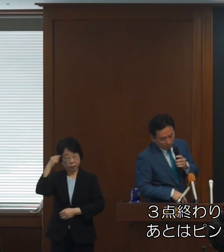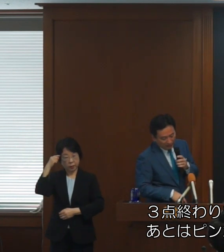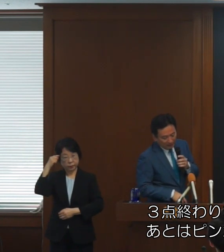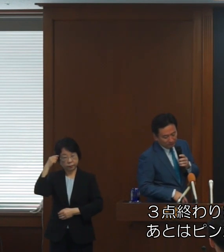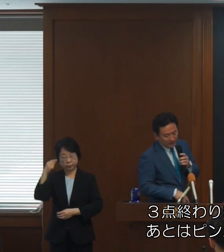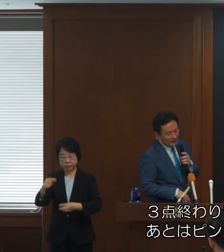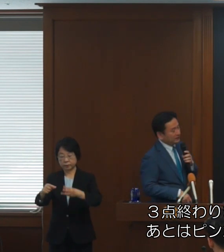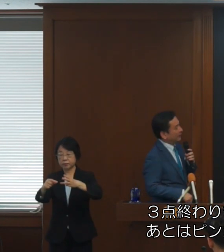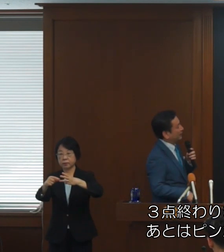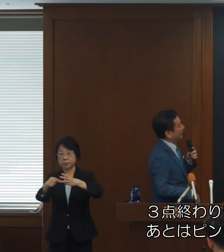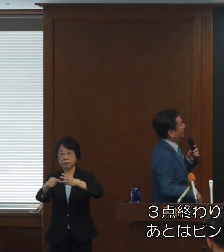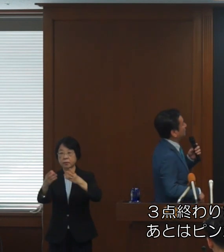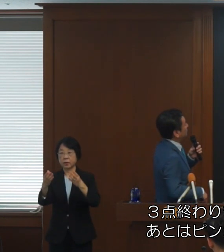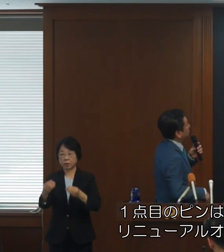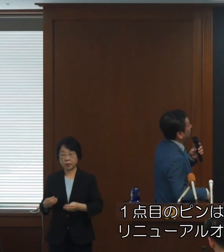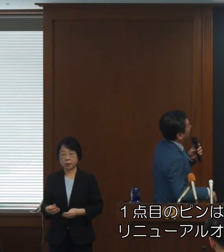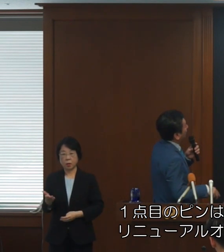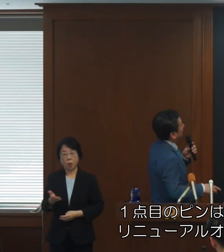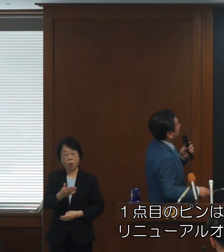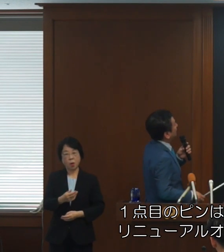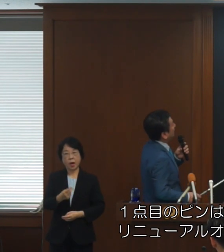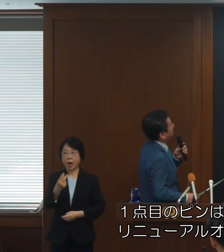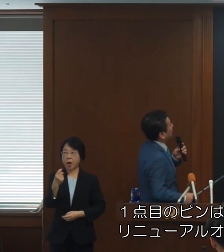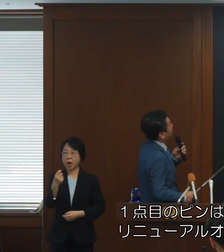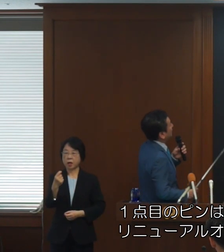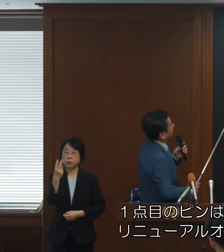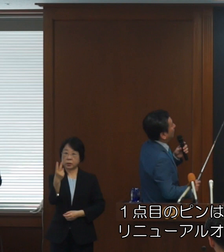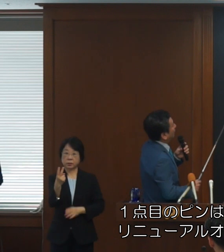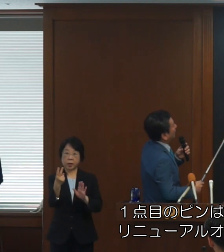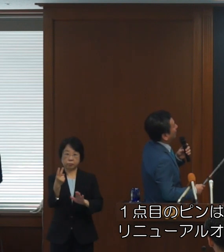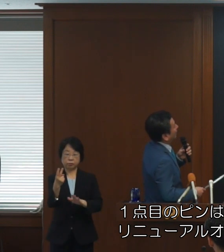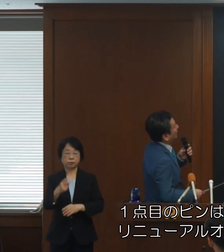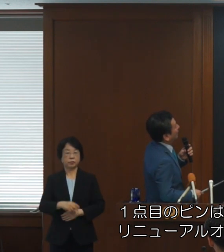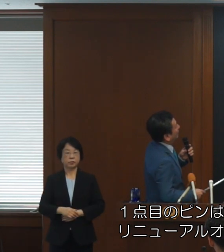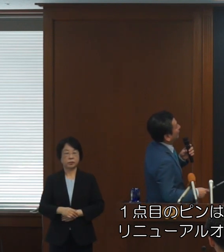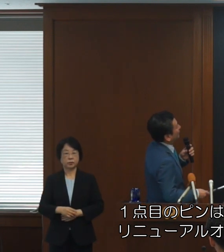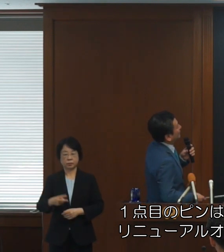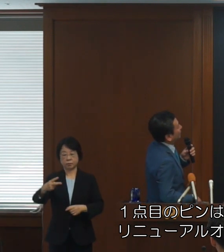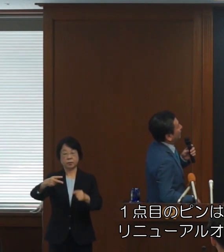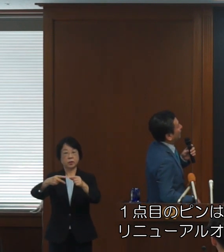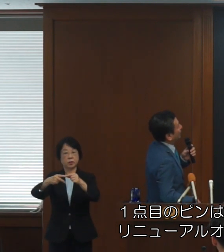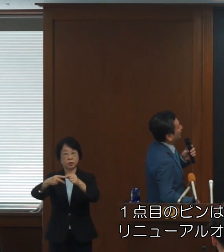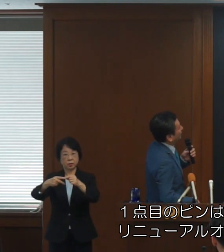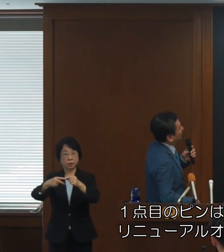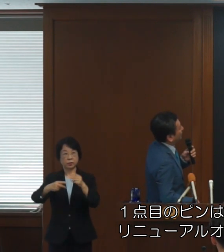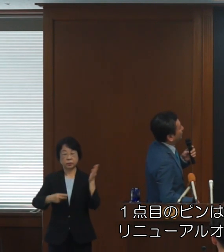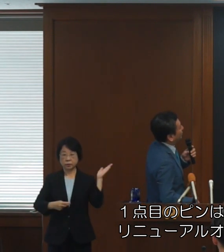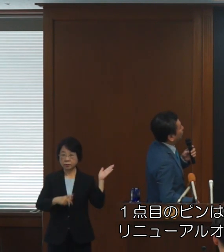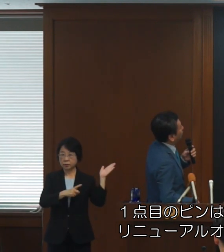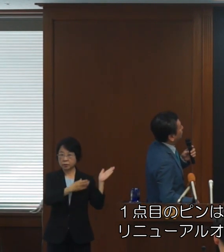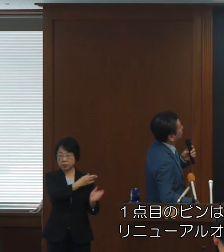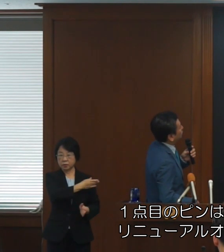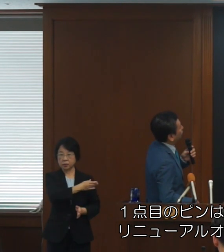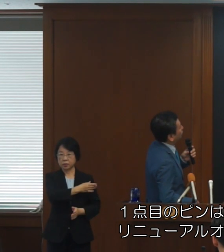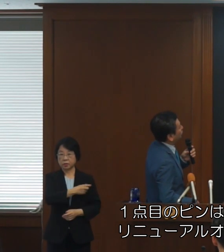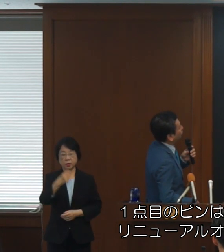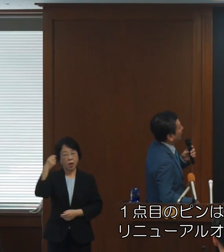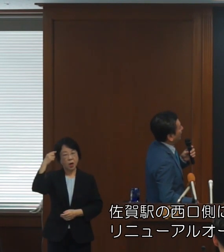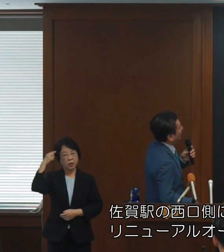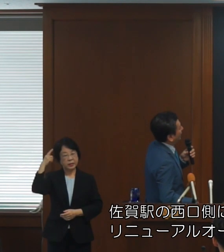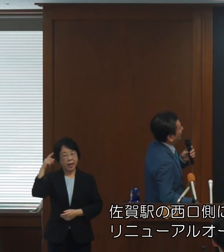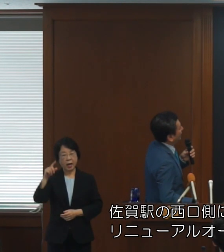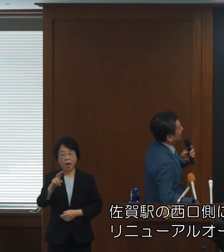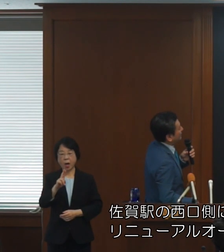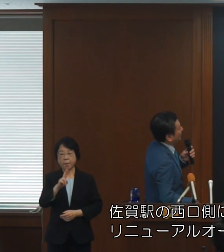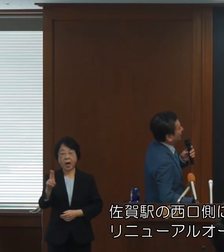あとはピンが2点だけあります1点目のピンは佐賀バーガーがリニューアルオープンするという